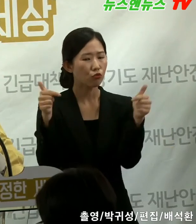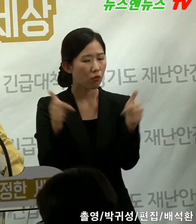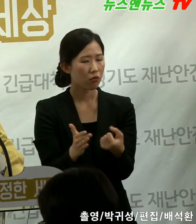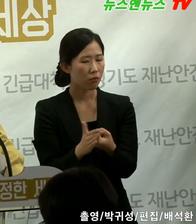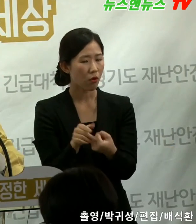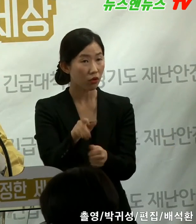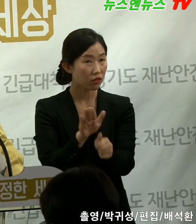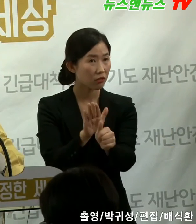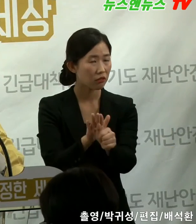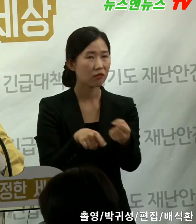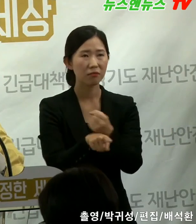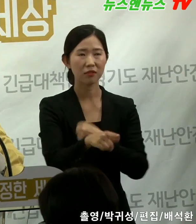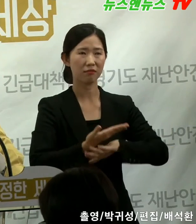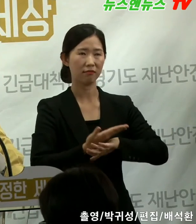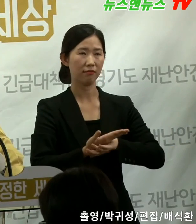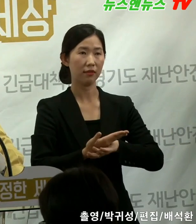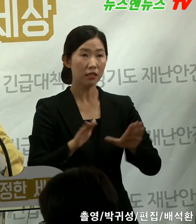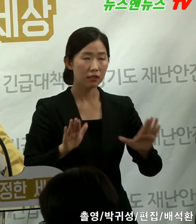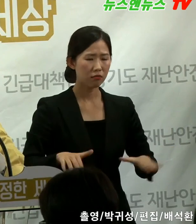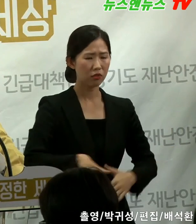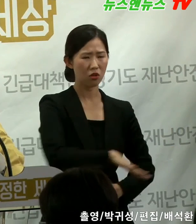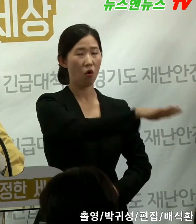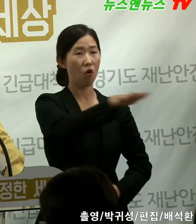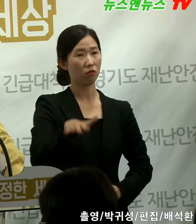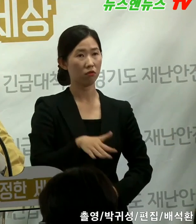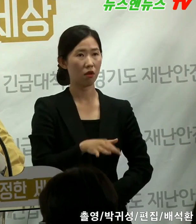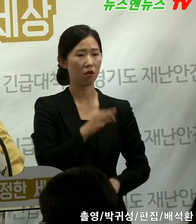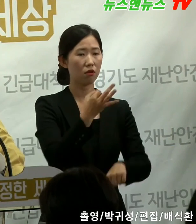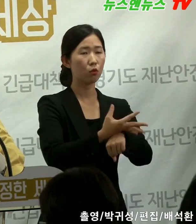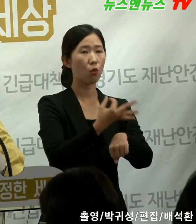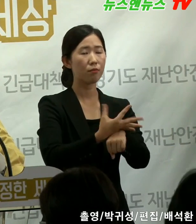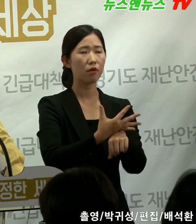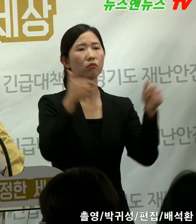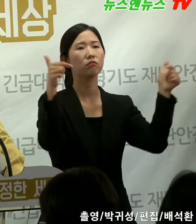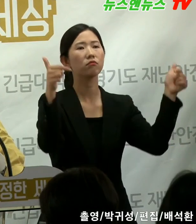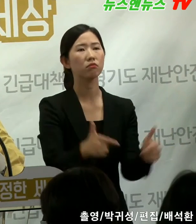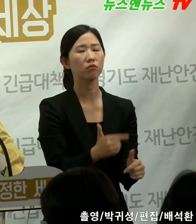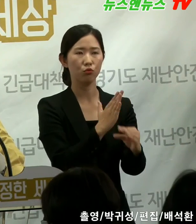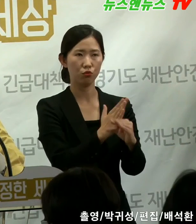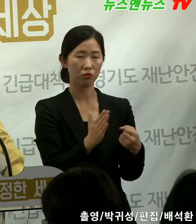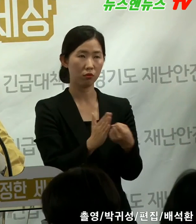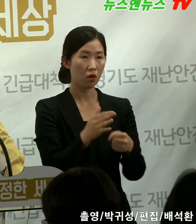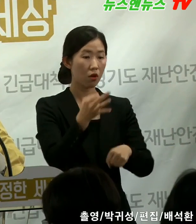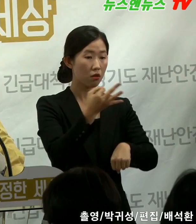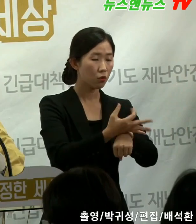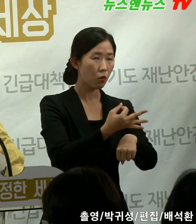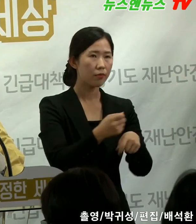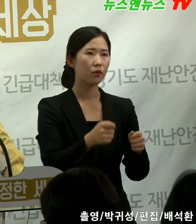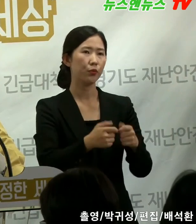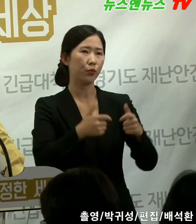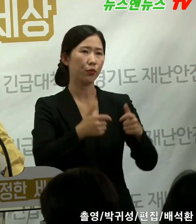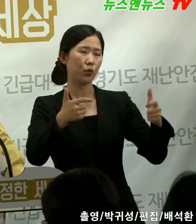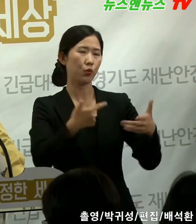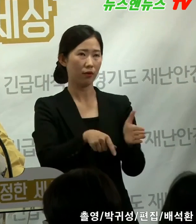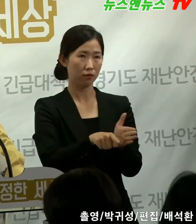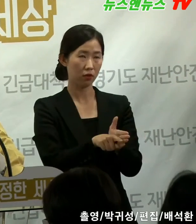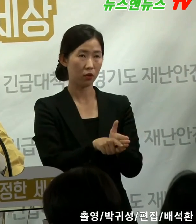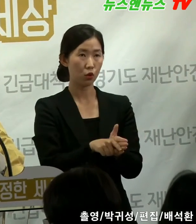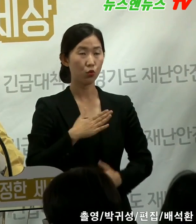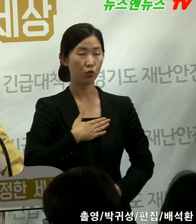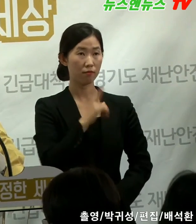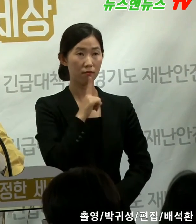거래 자체가 줄어들고 있는 거죠. 그래서 그 부분을 좀 늘리는 것이고 저희가 말하는 지역 카페 또는